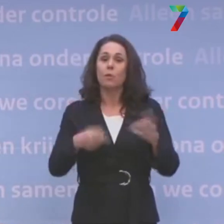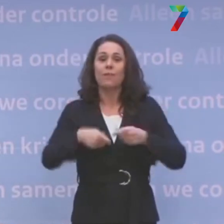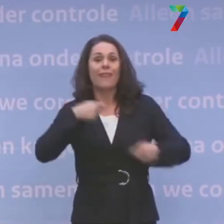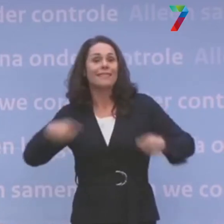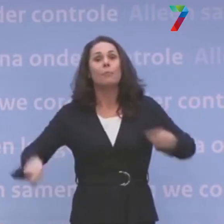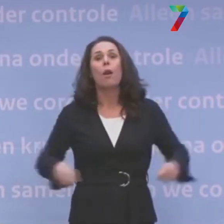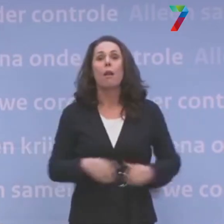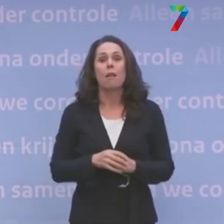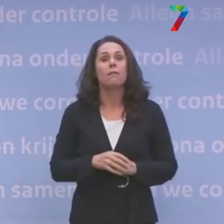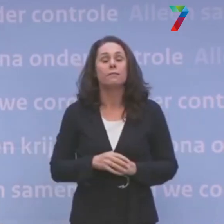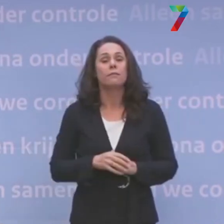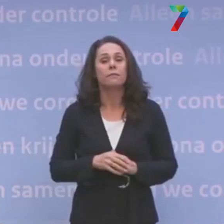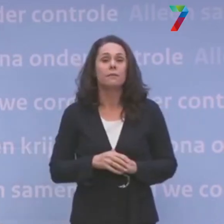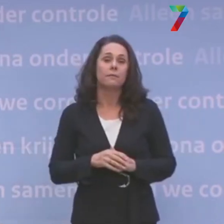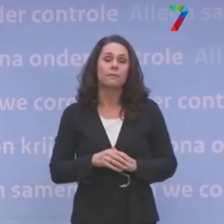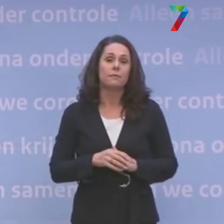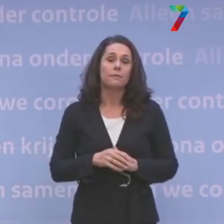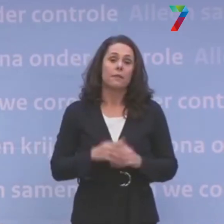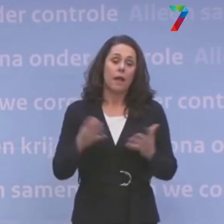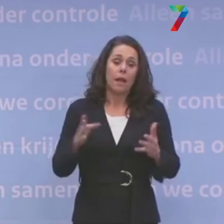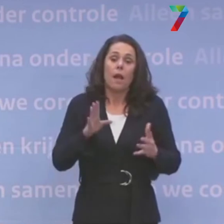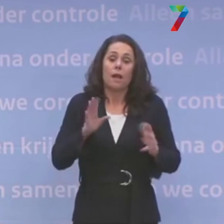zijn als daar aanleiding voor is.